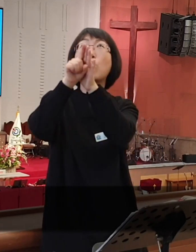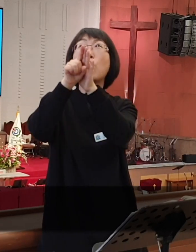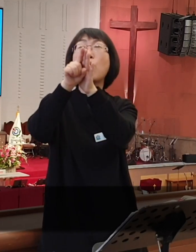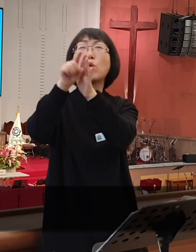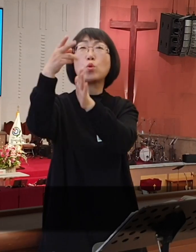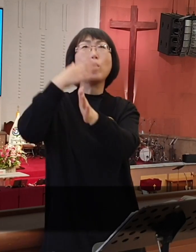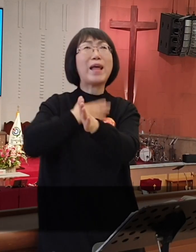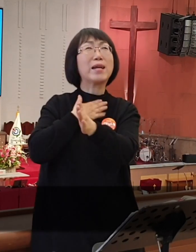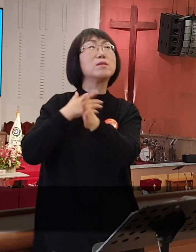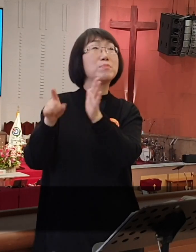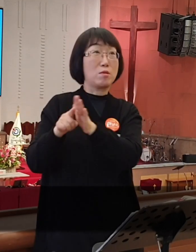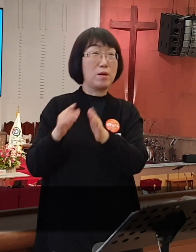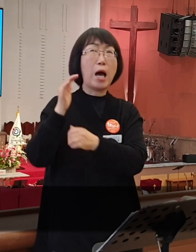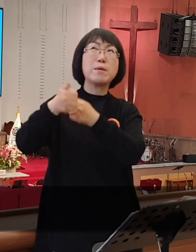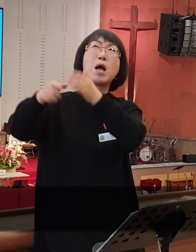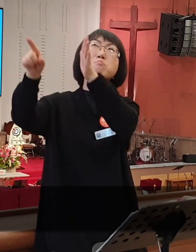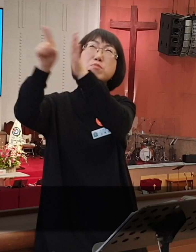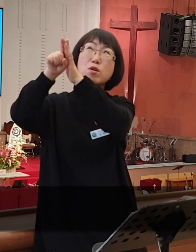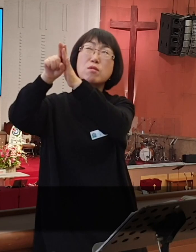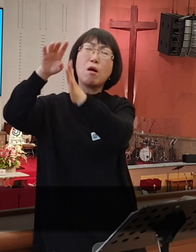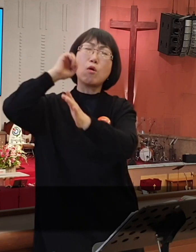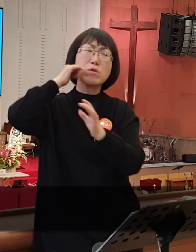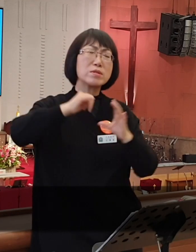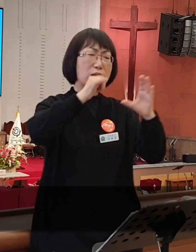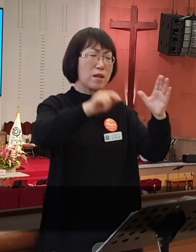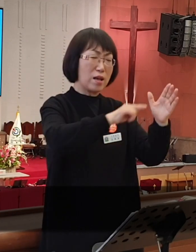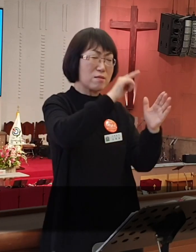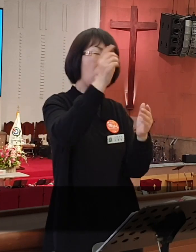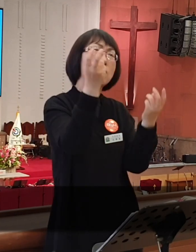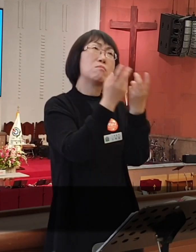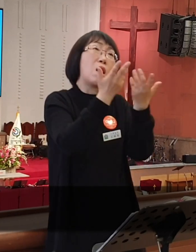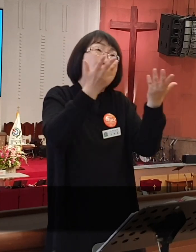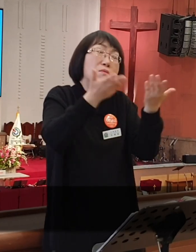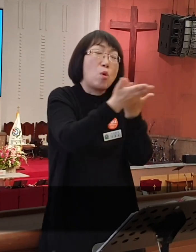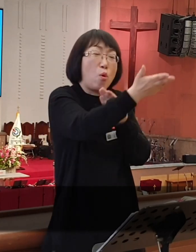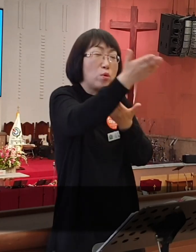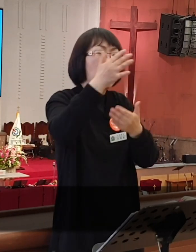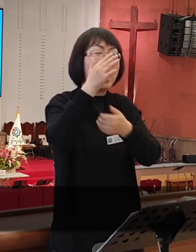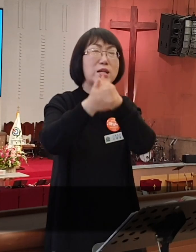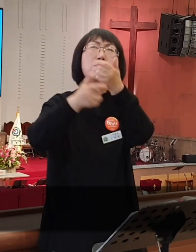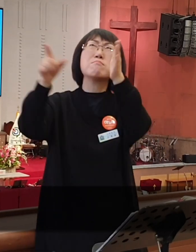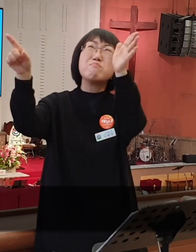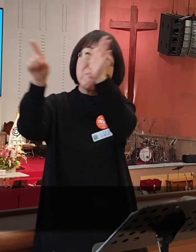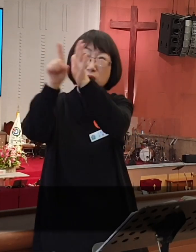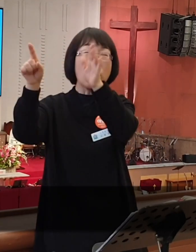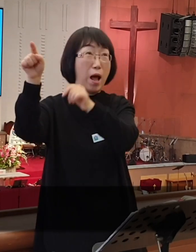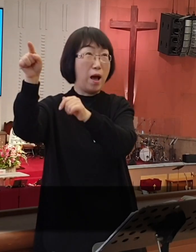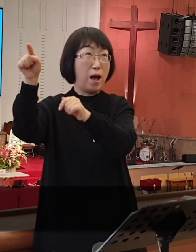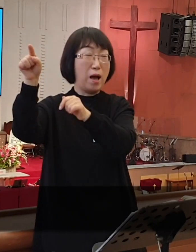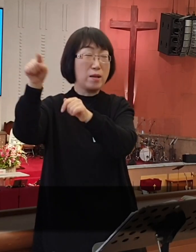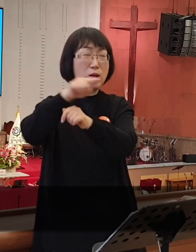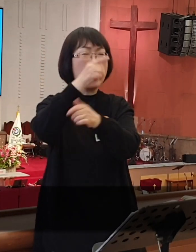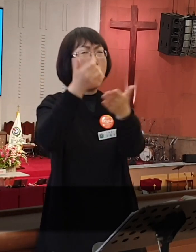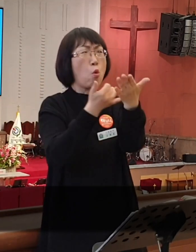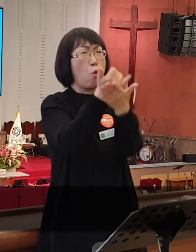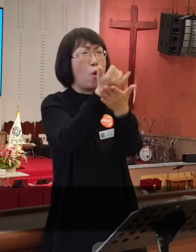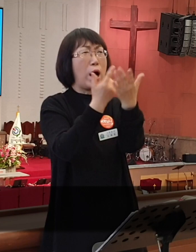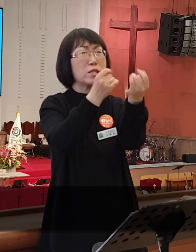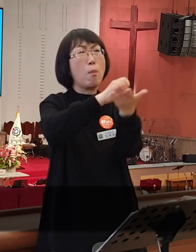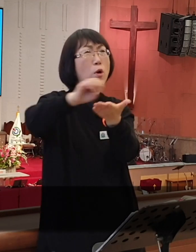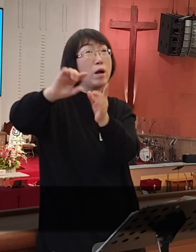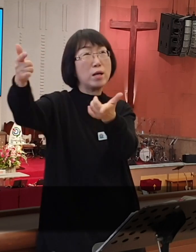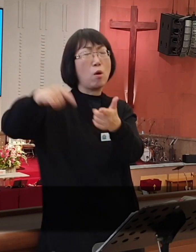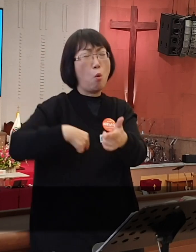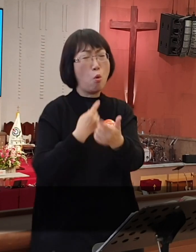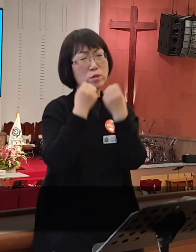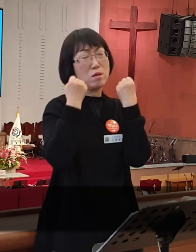믿어라. 하나님을 신뢰해라. 어려운 세상에서 어쩔 줄 모르는 너희들 하나님 신뢰해라. 너희들 고아와 같이 버려두는 거 아니다.